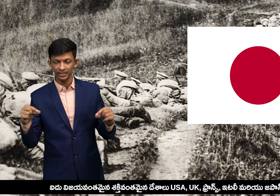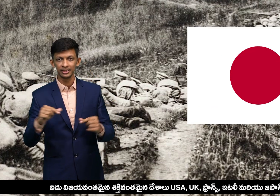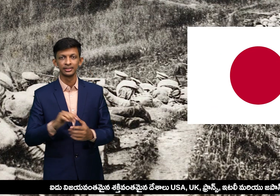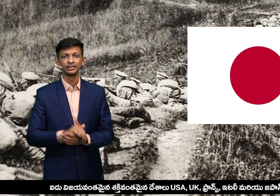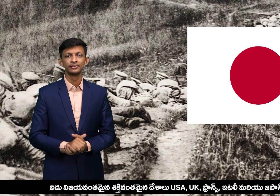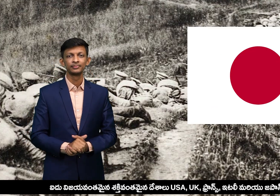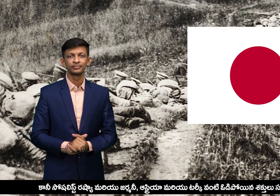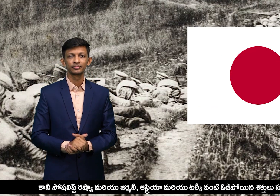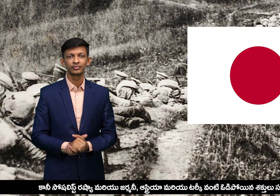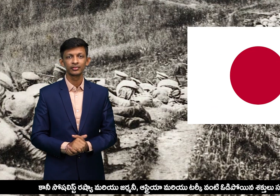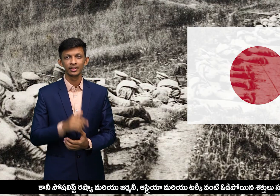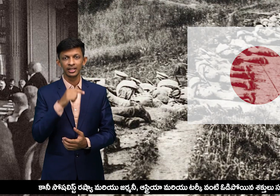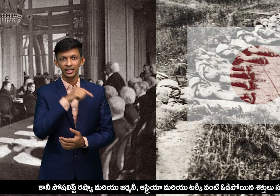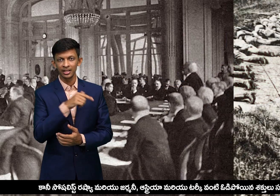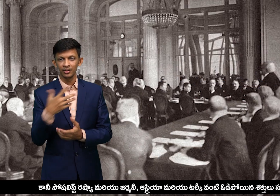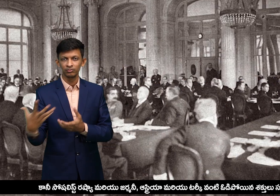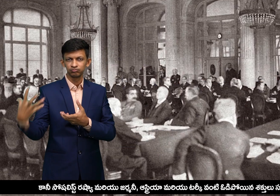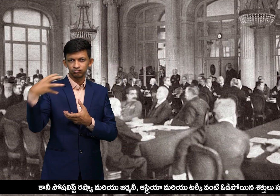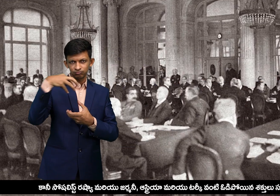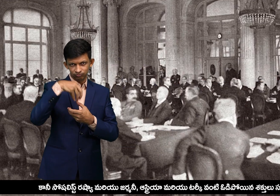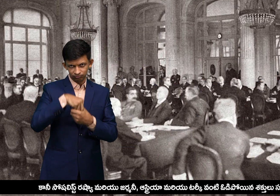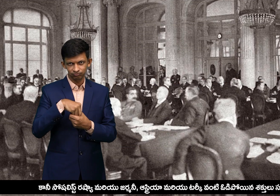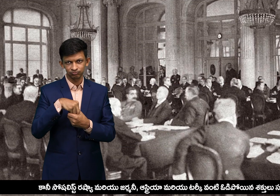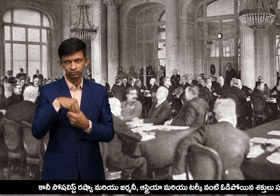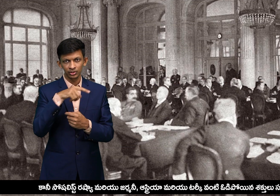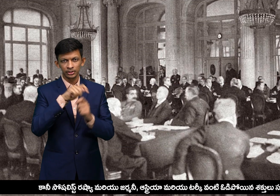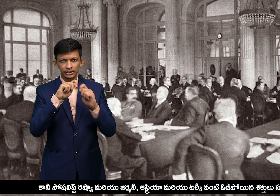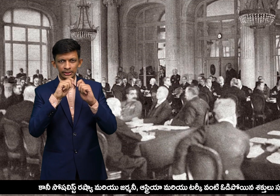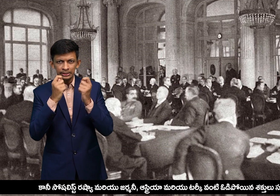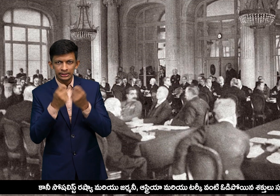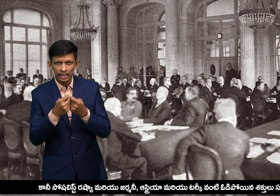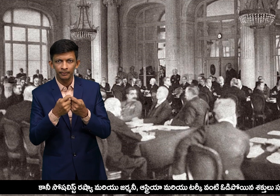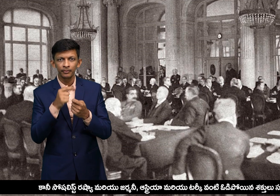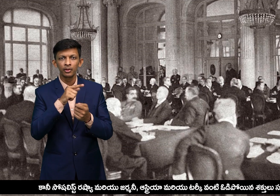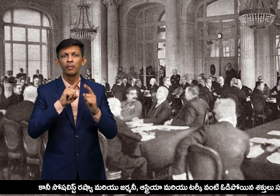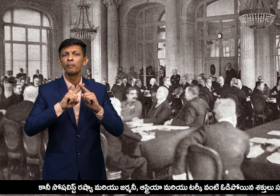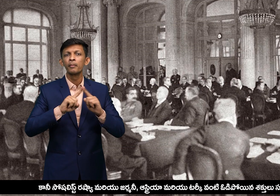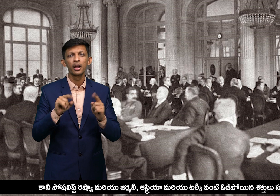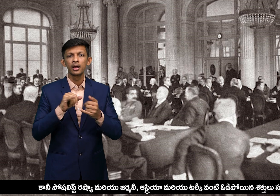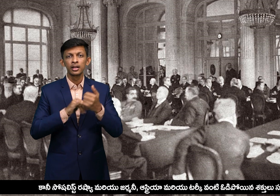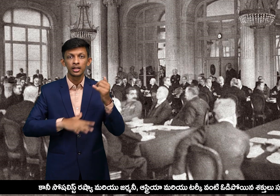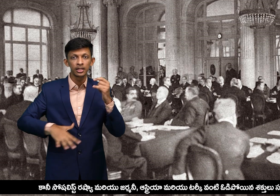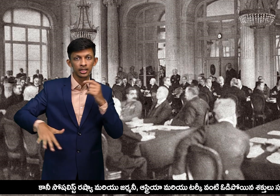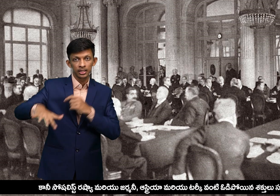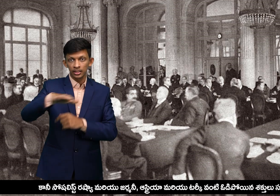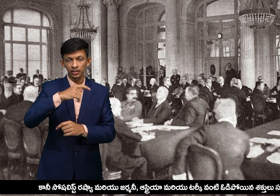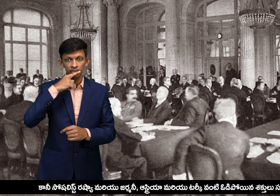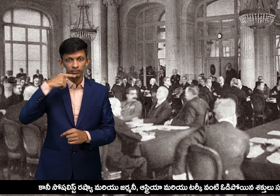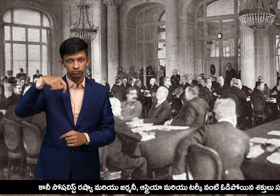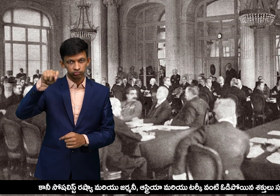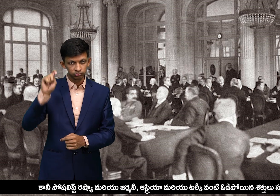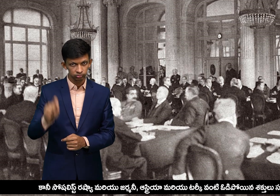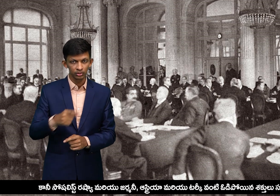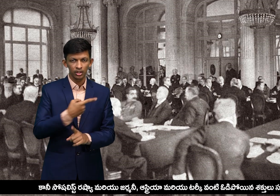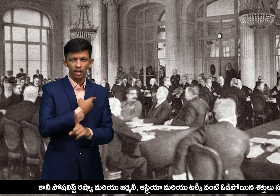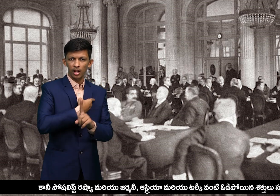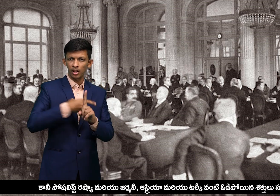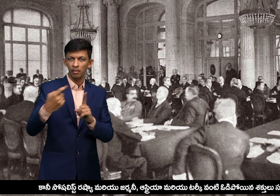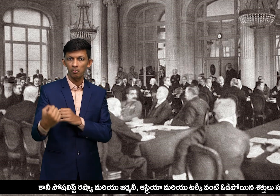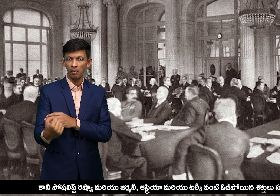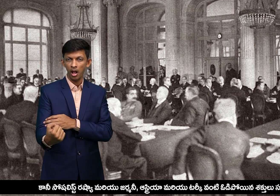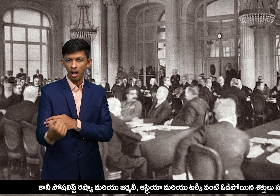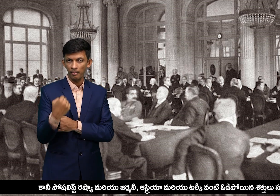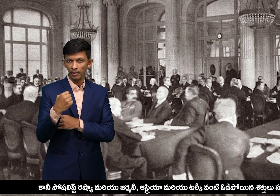సదస్సులో పాల్గొన్నాయి. కానీ సోషలిస్ట్ రష్యా మరియు జర్మనీ, ఆస్ట్రియా మరియు టర్కీ వంటి ఓడిపోయిన